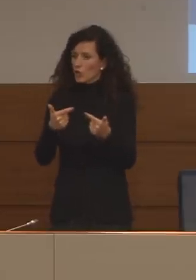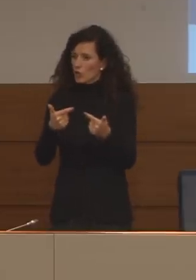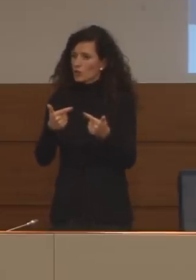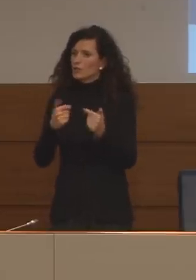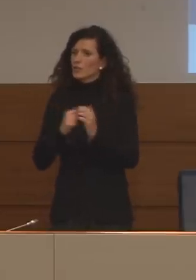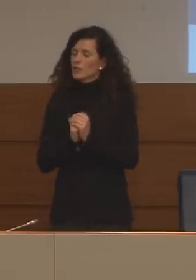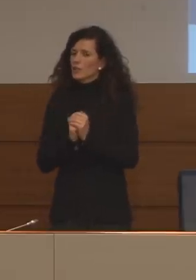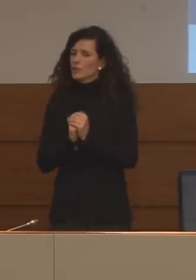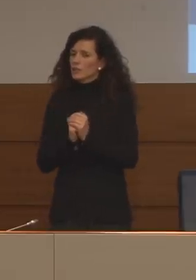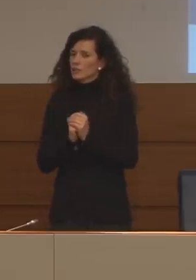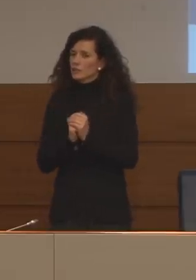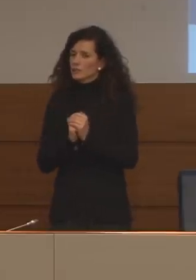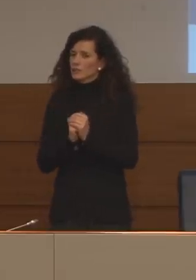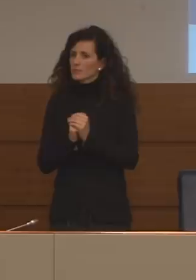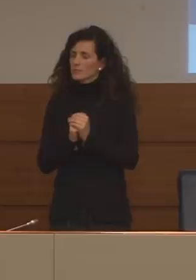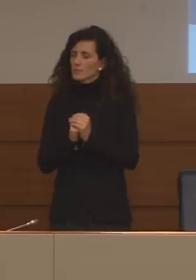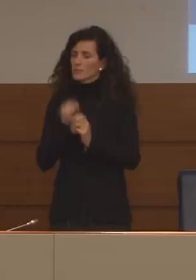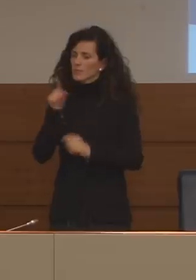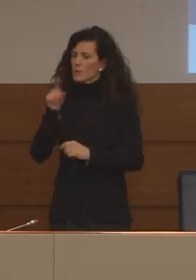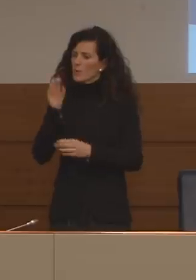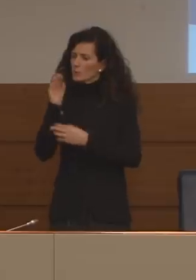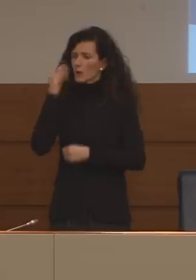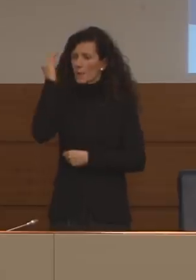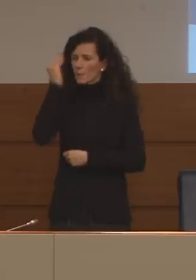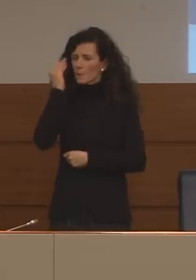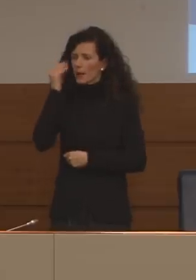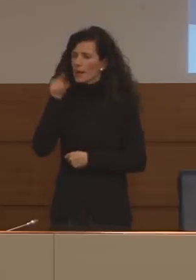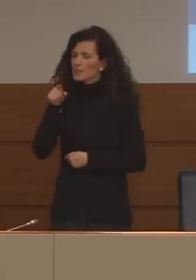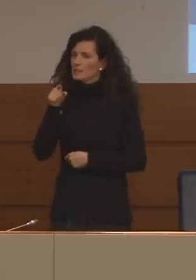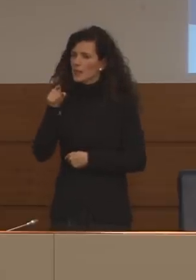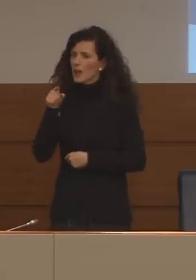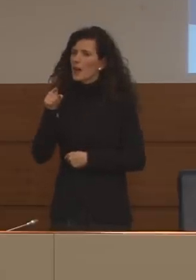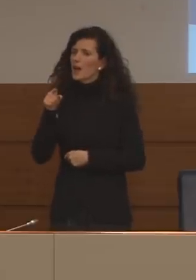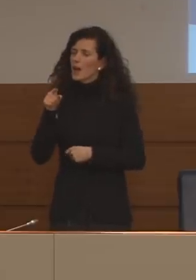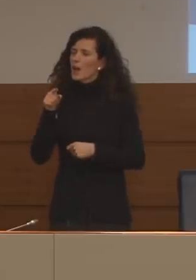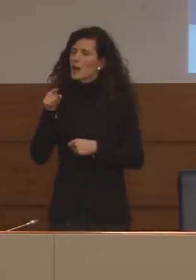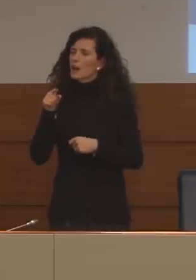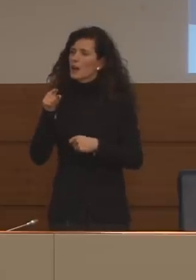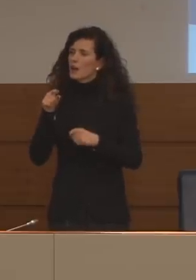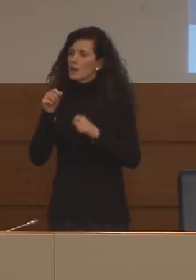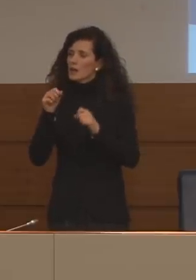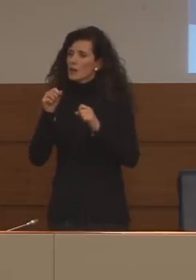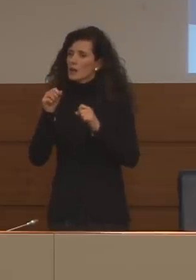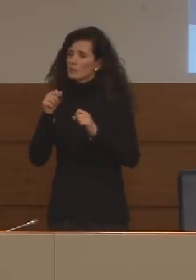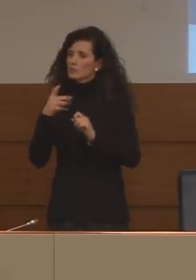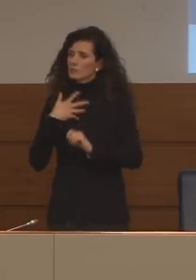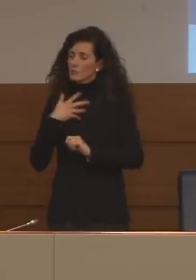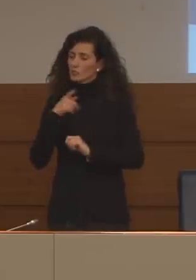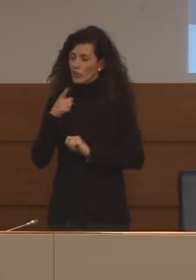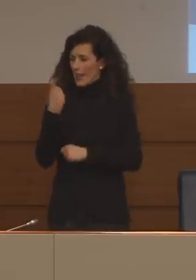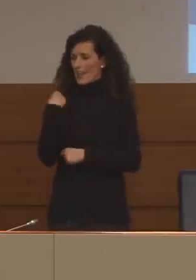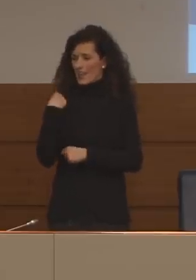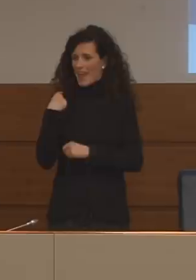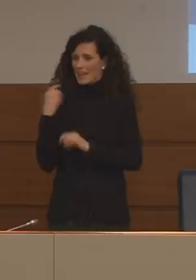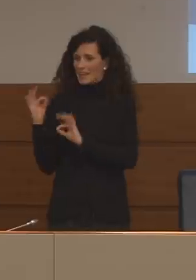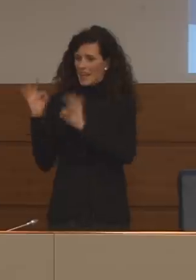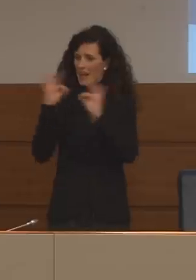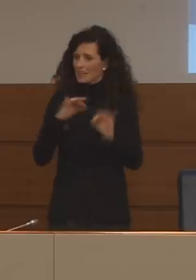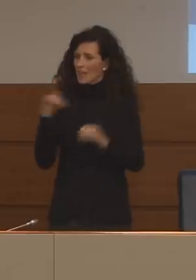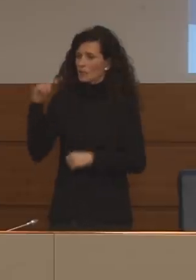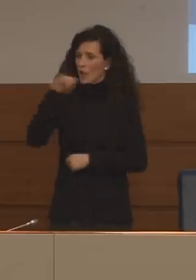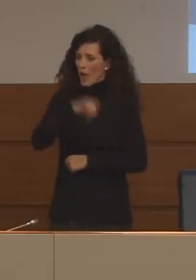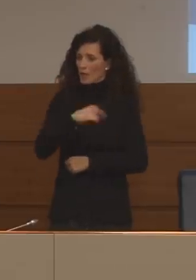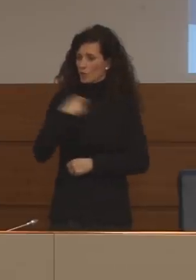attualmente secondo lei sappiamo dario cinese che è arrivato ieri ciconte